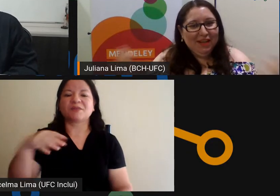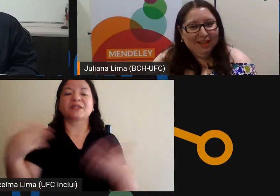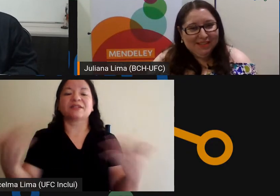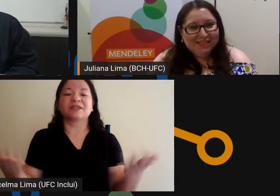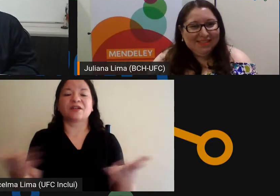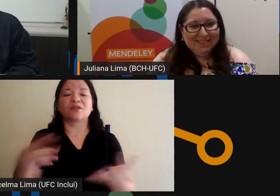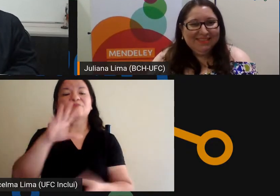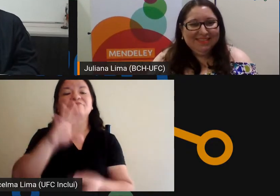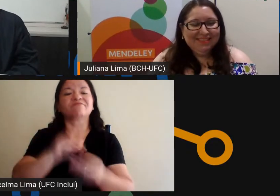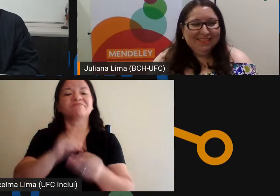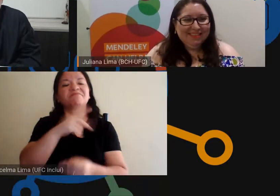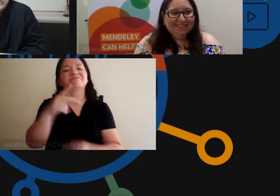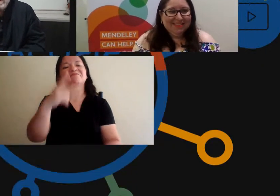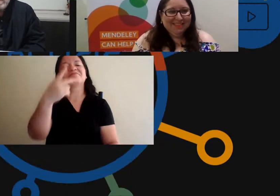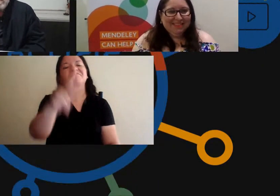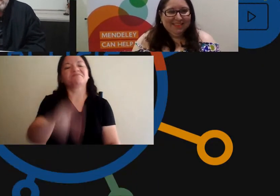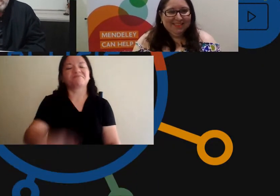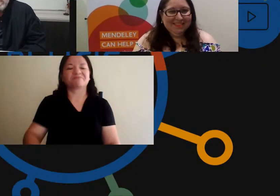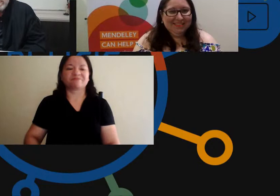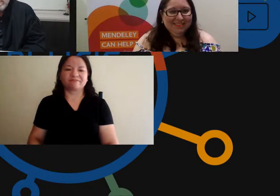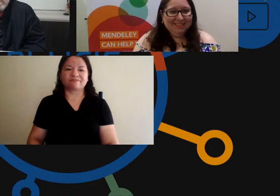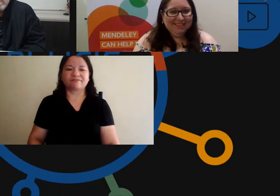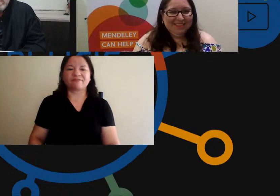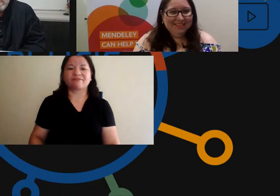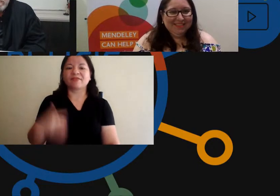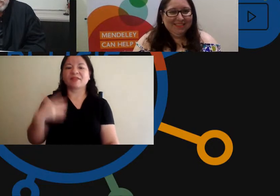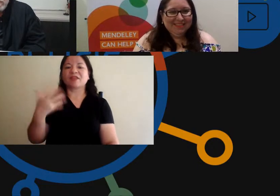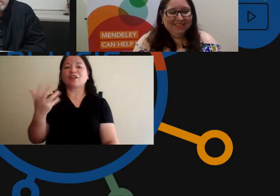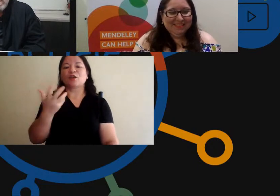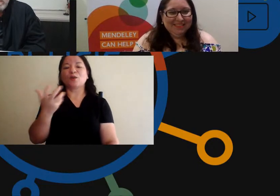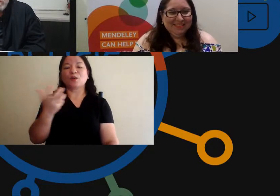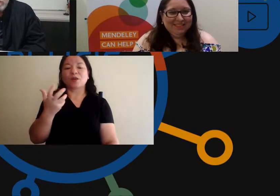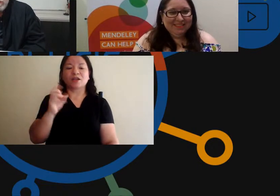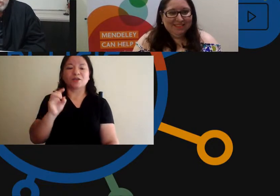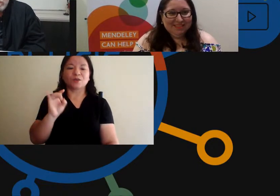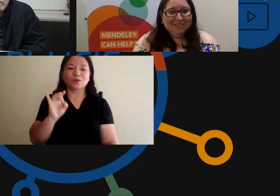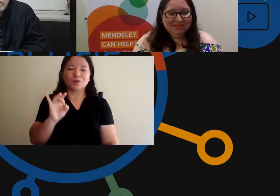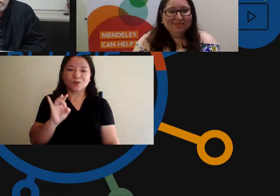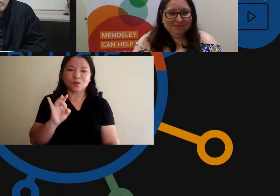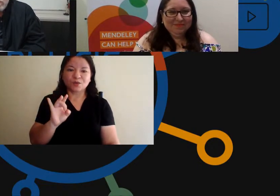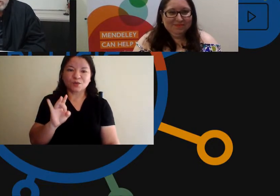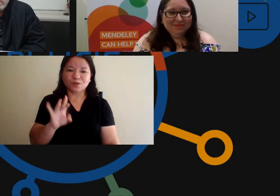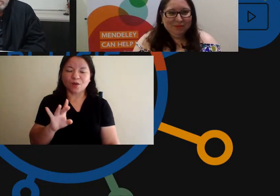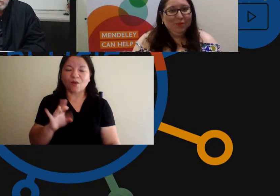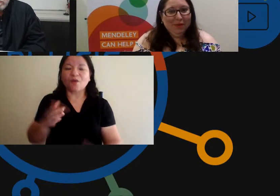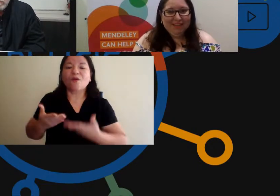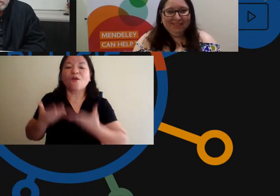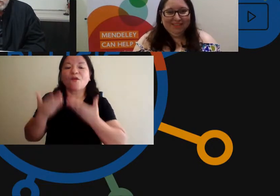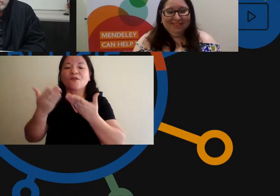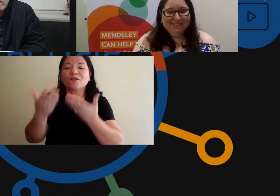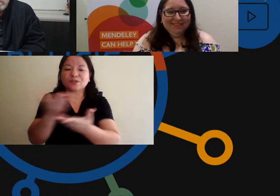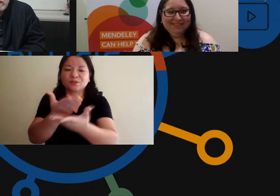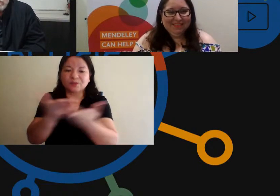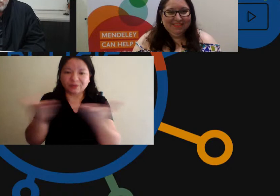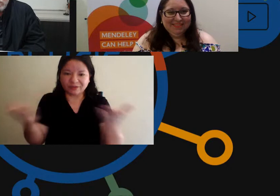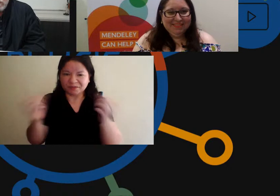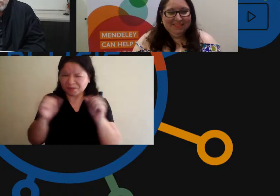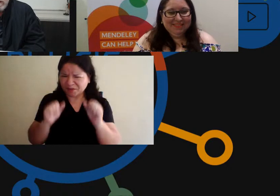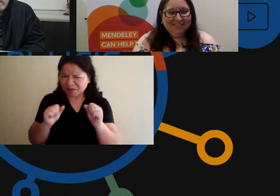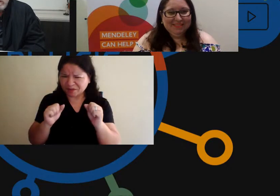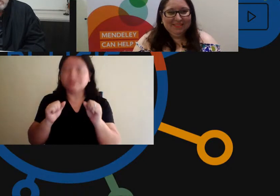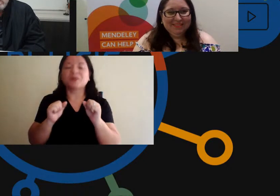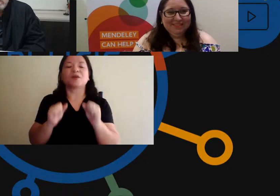considerações finais. Eu só queria fazer, só posso fazer um convite para o pessoal? Tudo bem. Está aberto